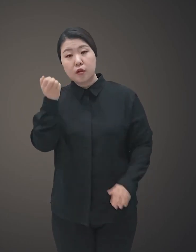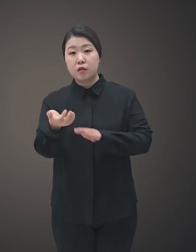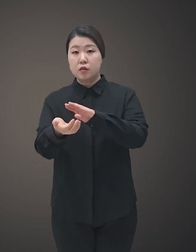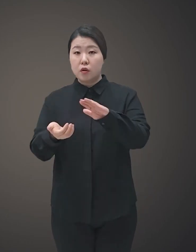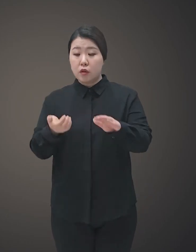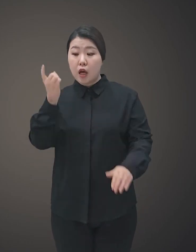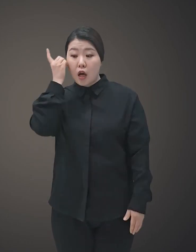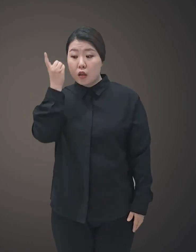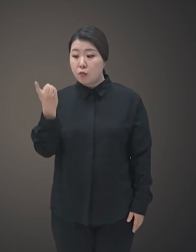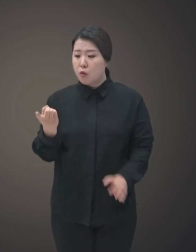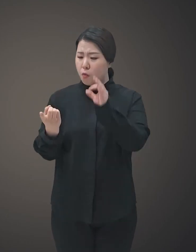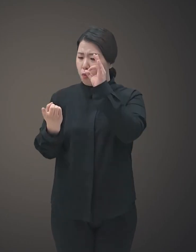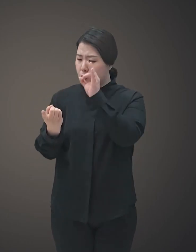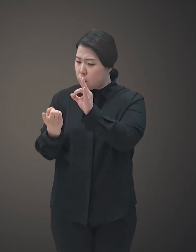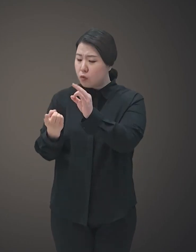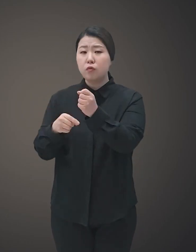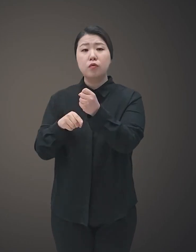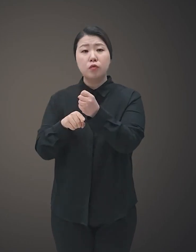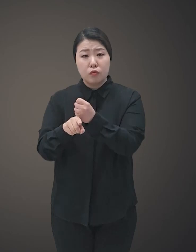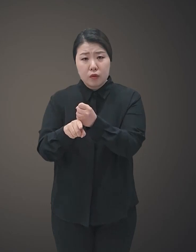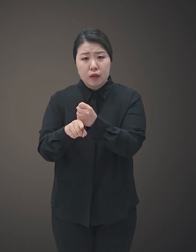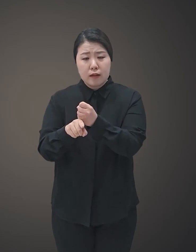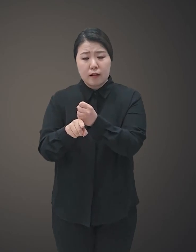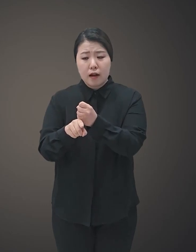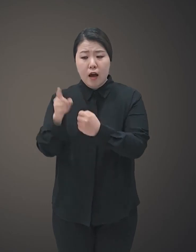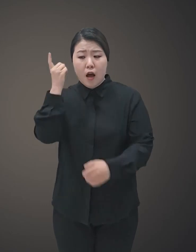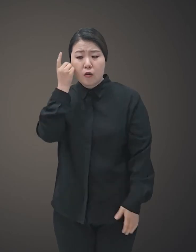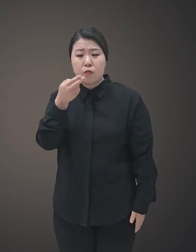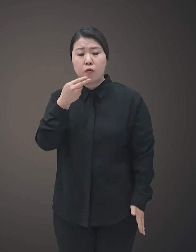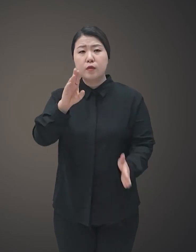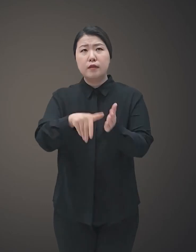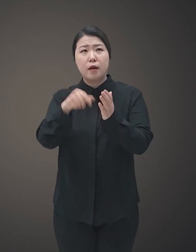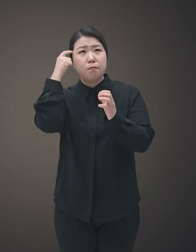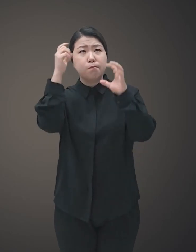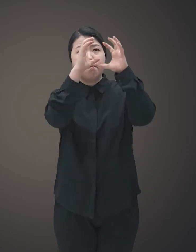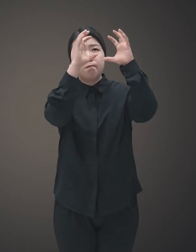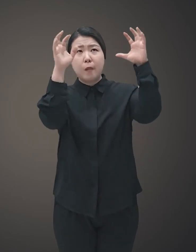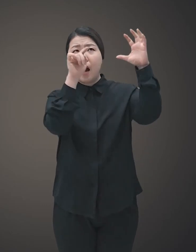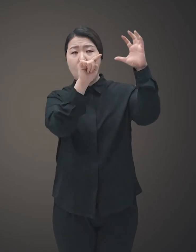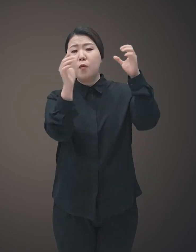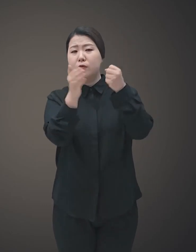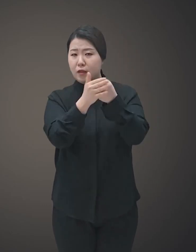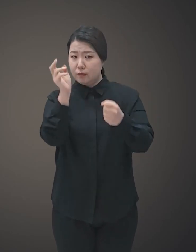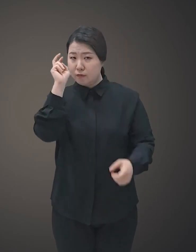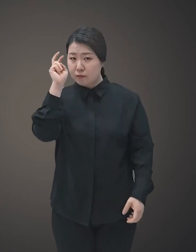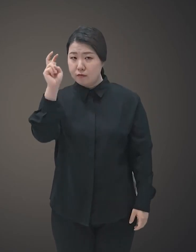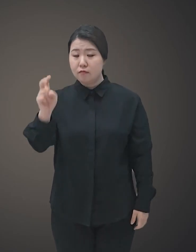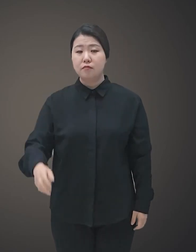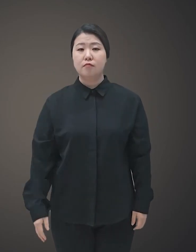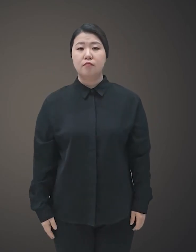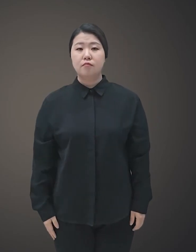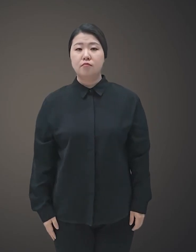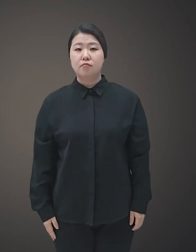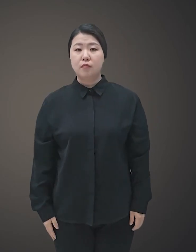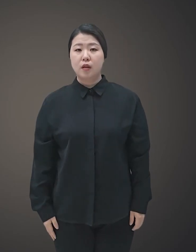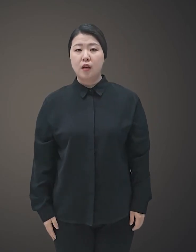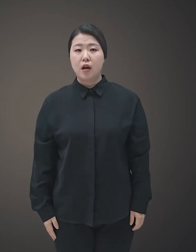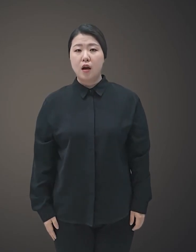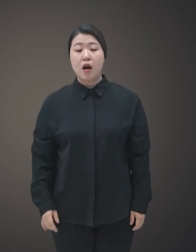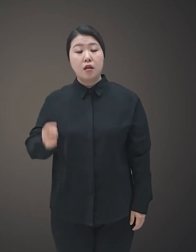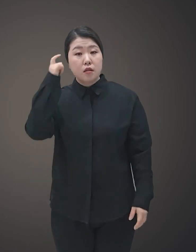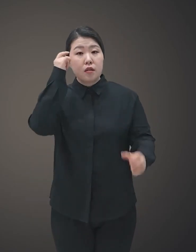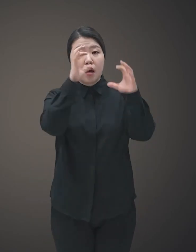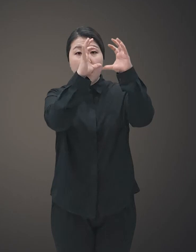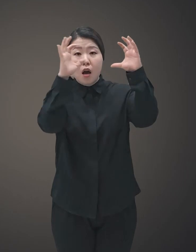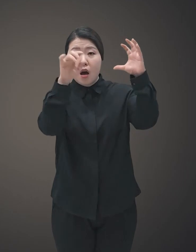하지만 잠들기 전까지 휴대폰을 쥐었던 건 아마 그걸 하지 않았을 때 떠오르는 생각들 때문일 겁니다. 그런